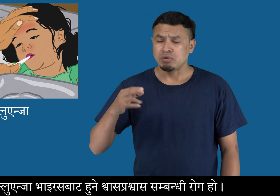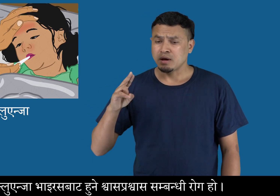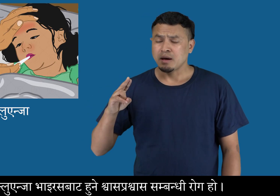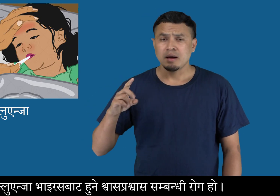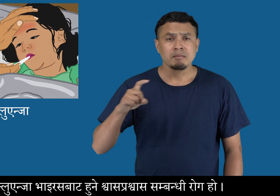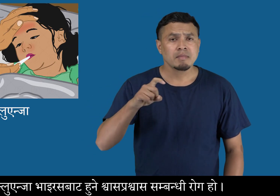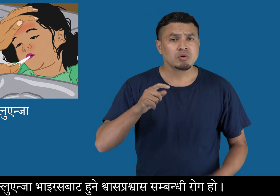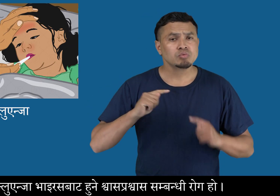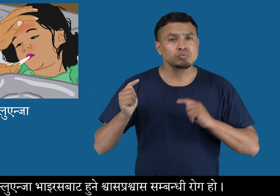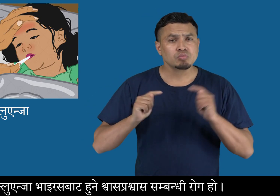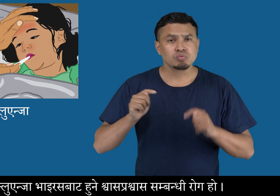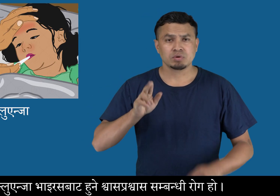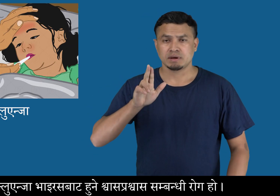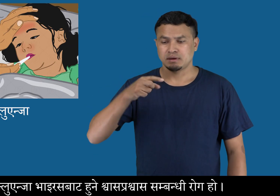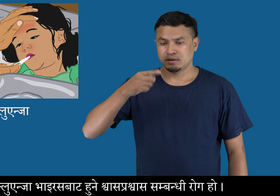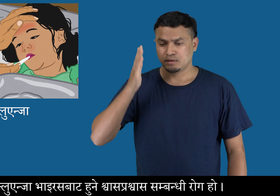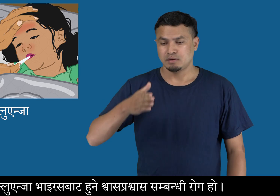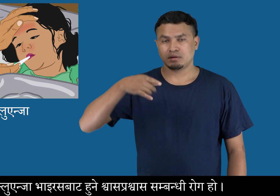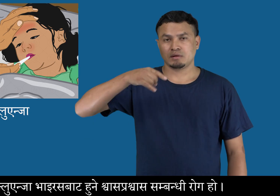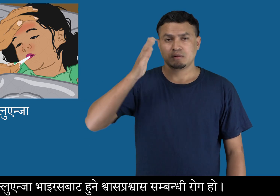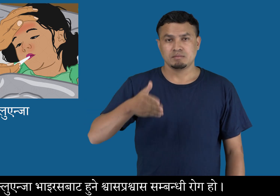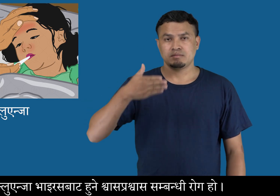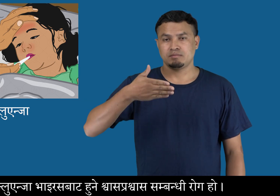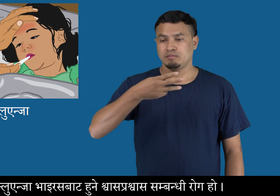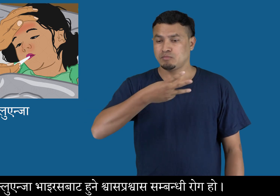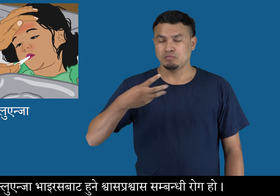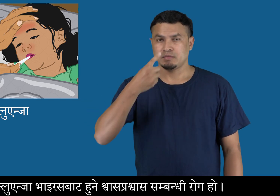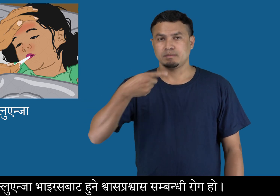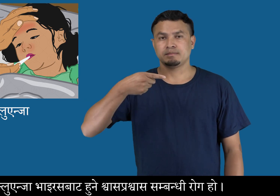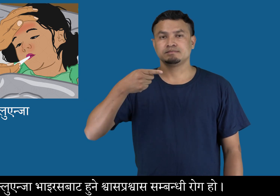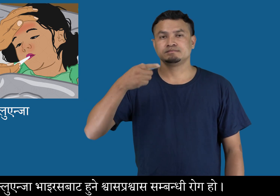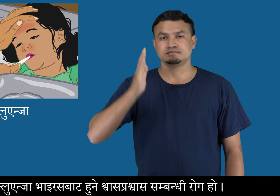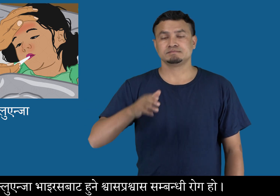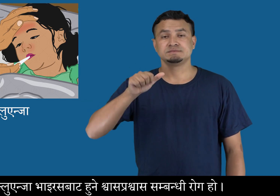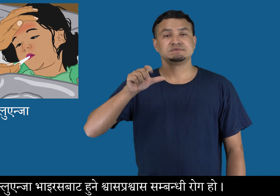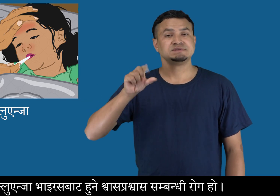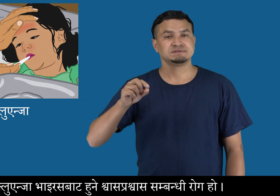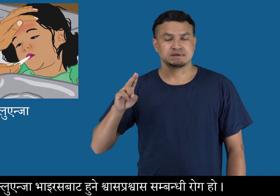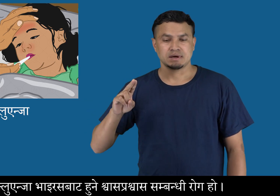फ्लू इन्फ्लुएन्जा भाइरसबाट हुने श्वास-प्रश्वास सम्बन्धी रोग हो।